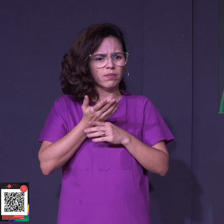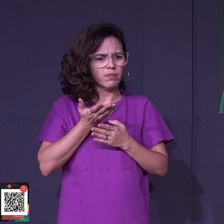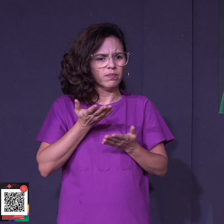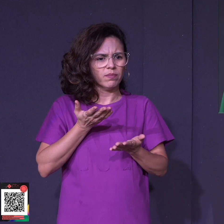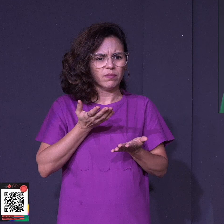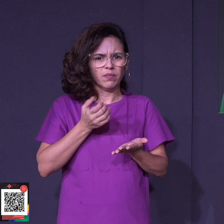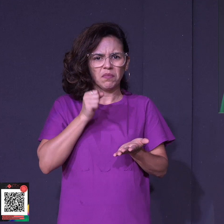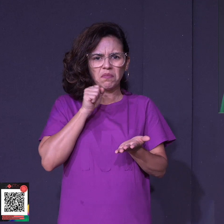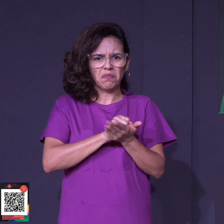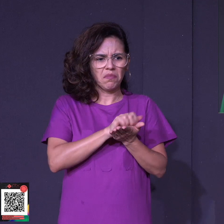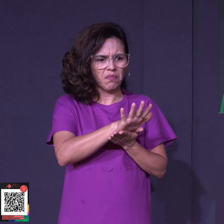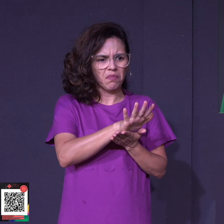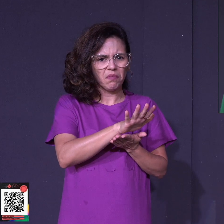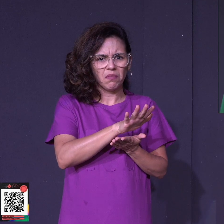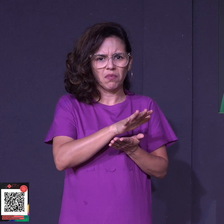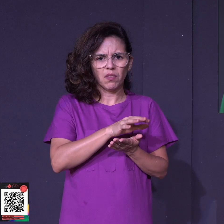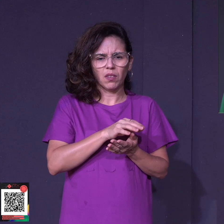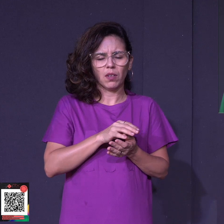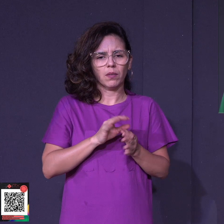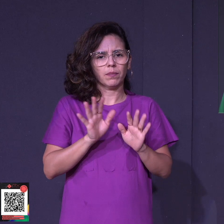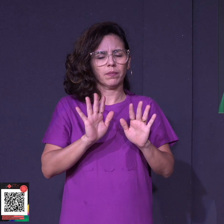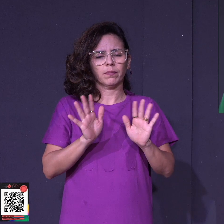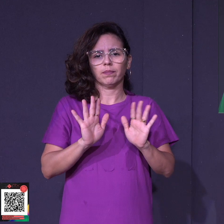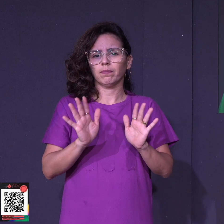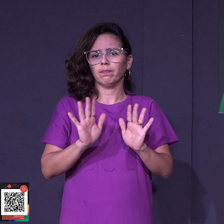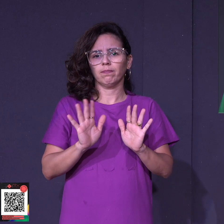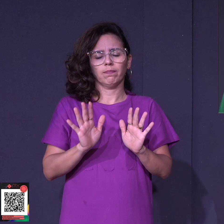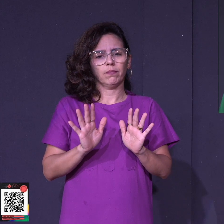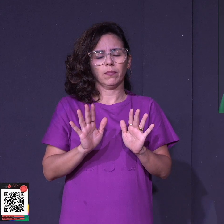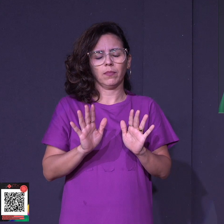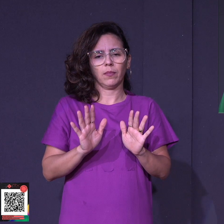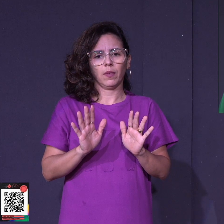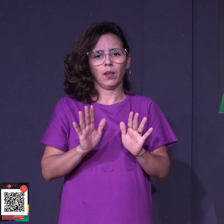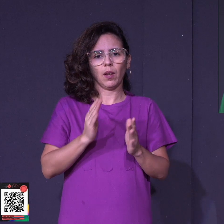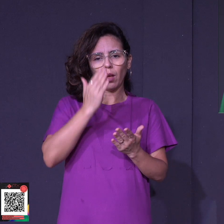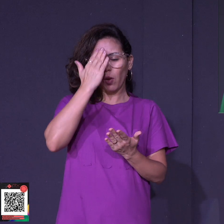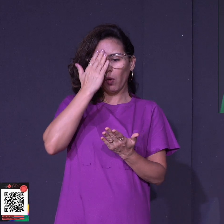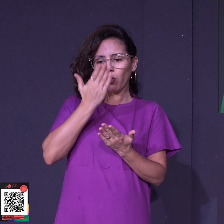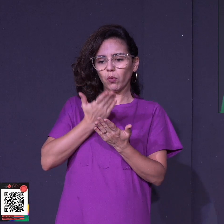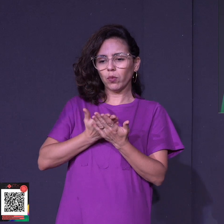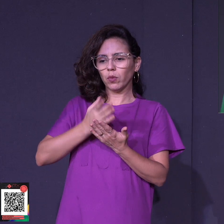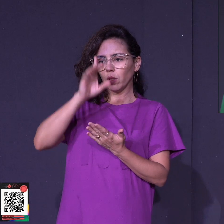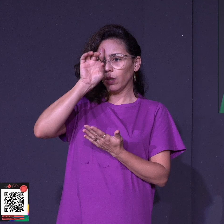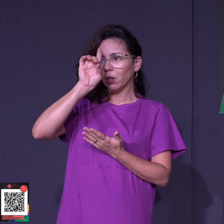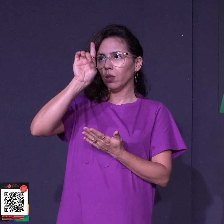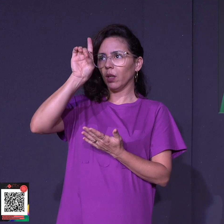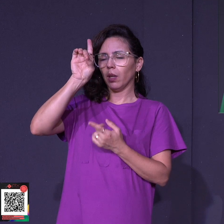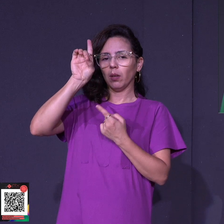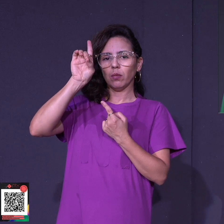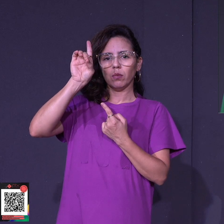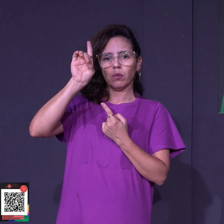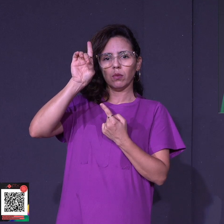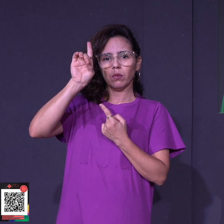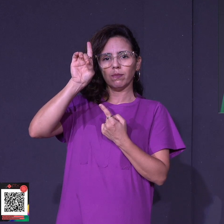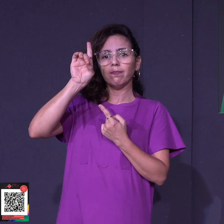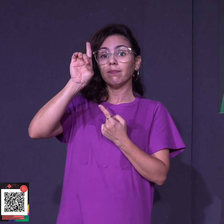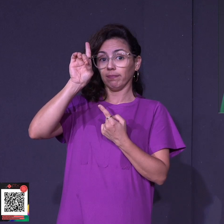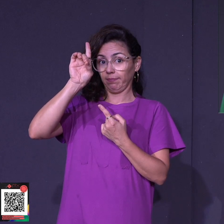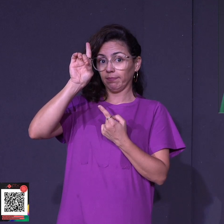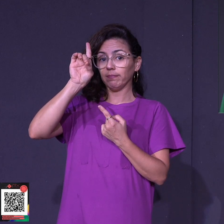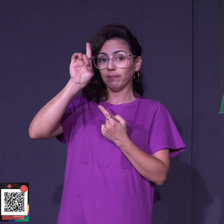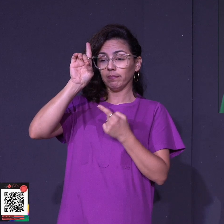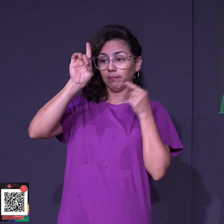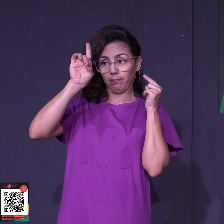com Deus a ira. Pois está escrito: minha é sua, irmão.